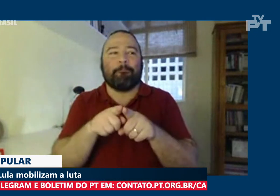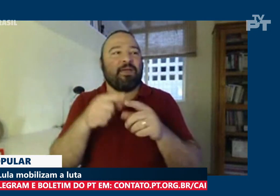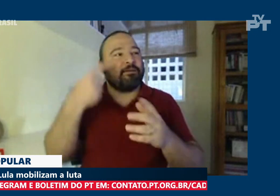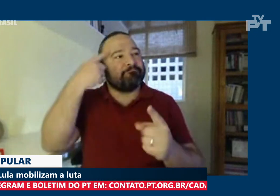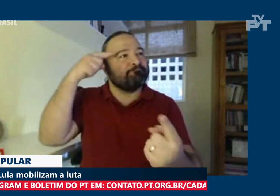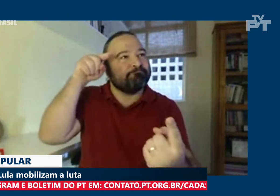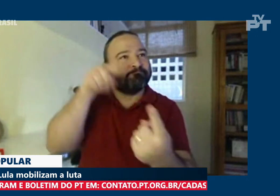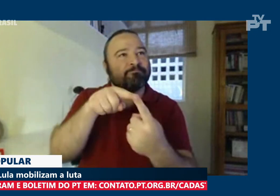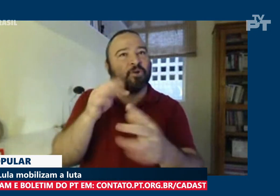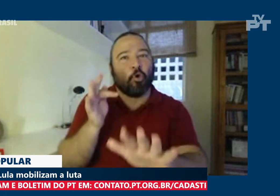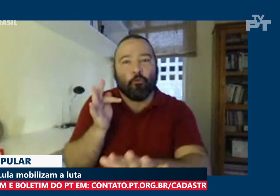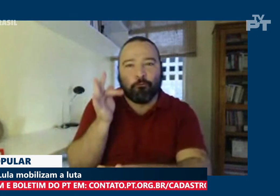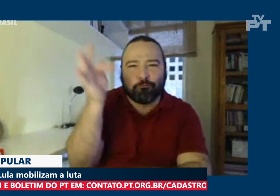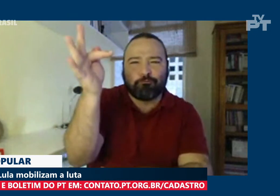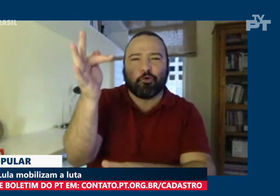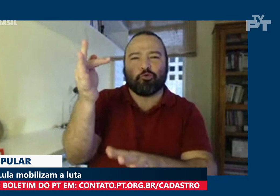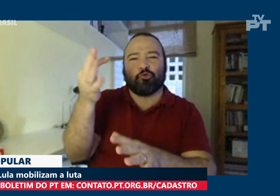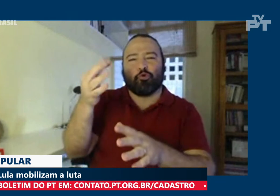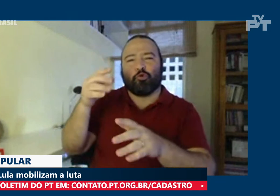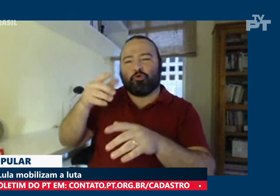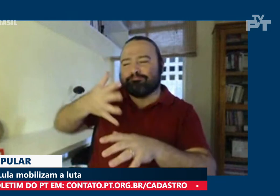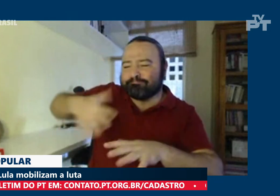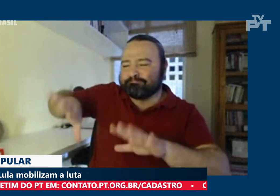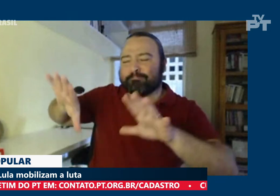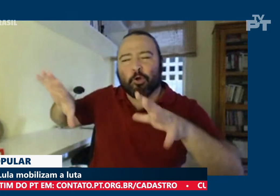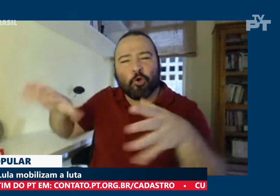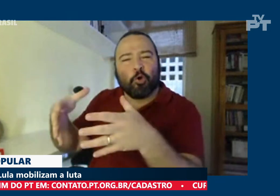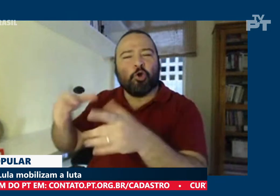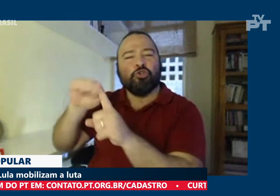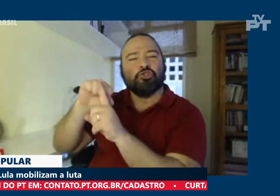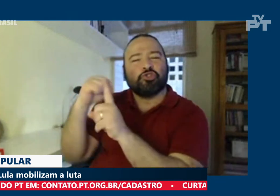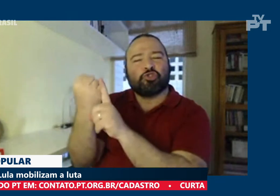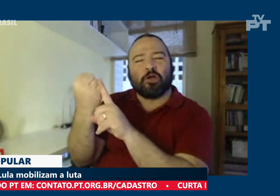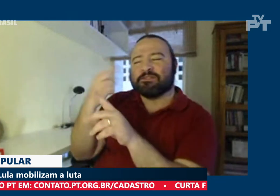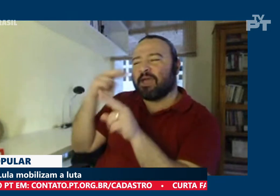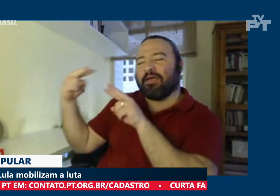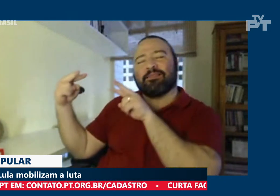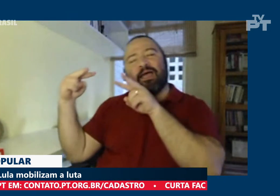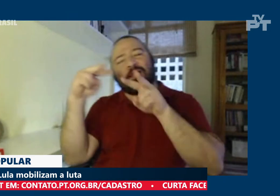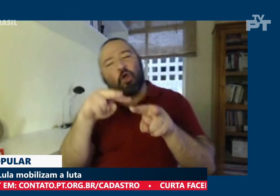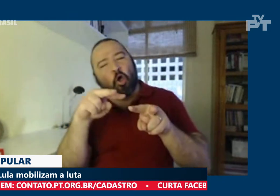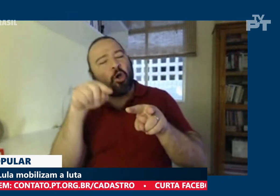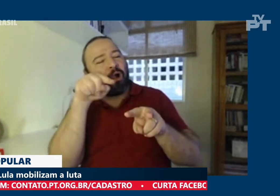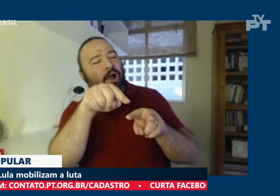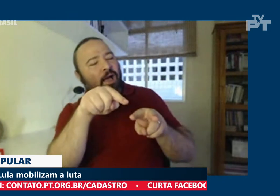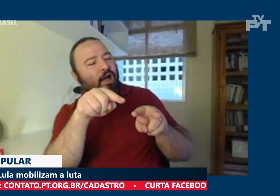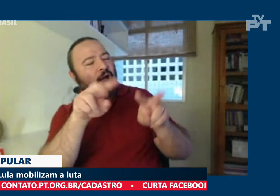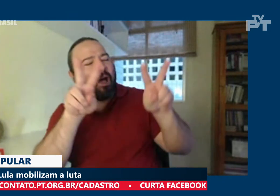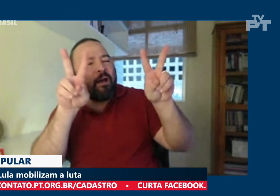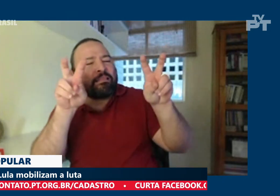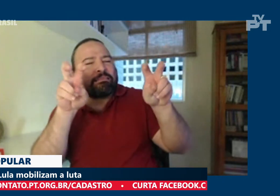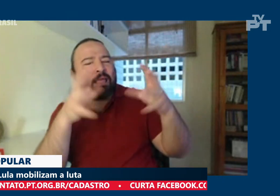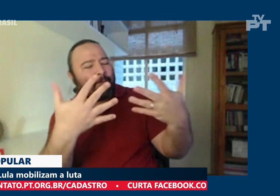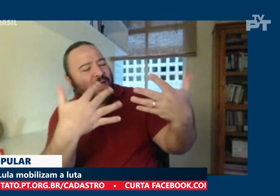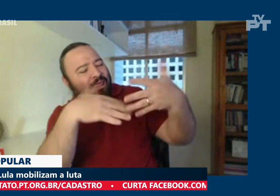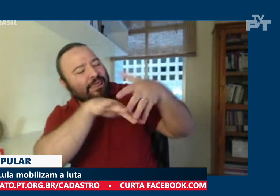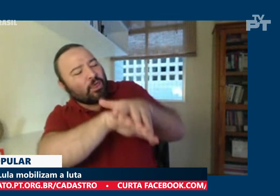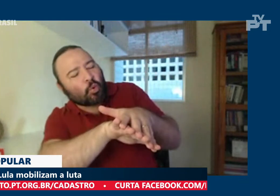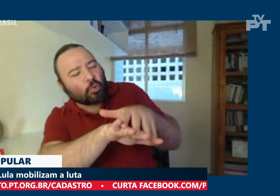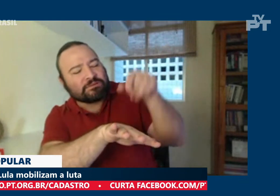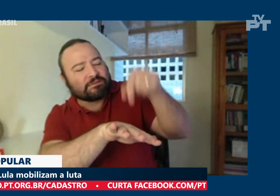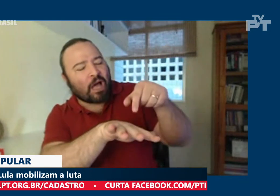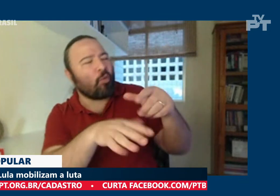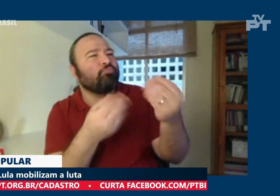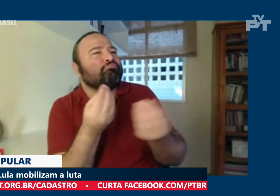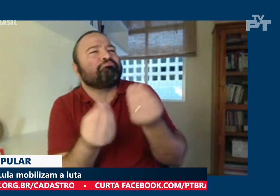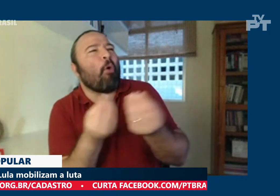esse momento é muito maravilhoso. Eu penso que para o futuro, né, a gente precisa ter esse